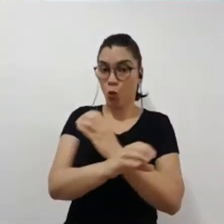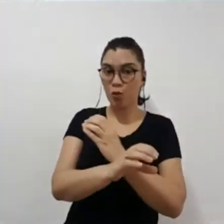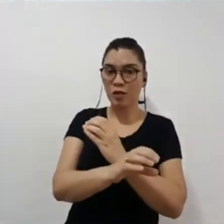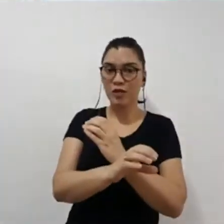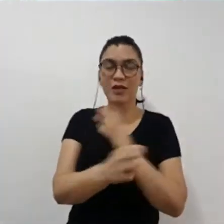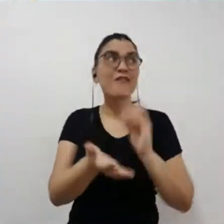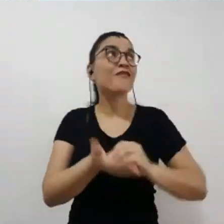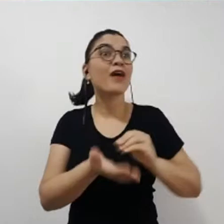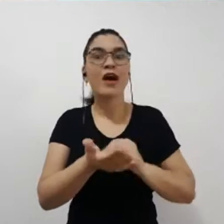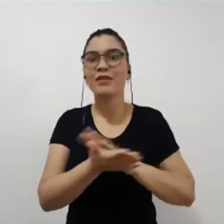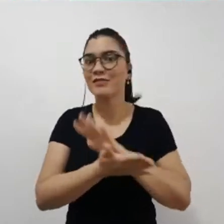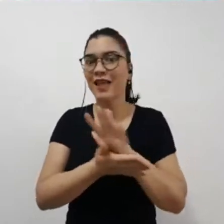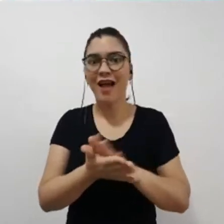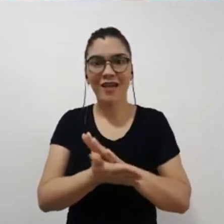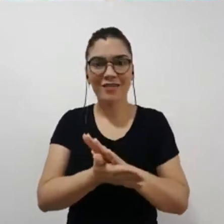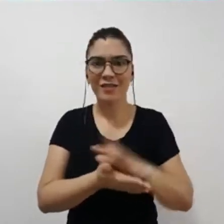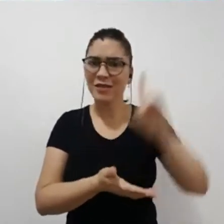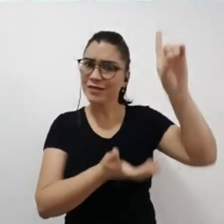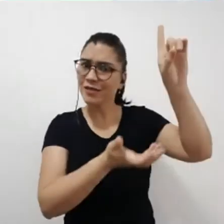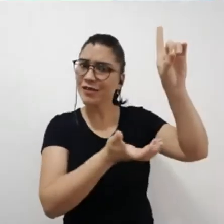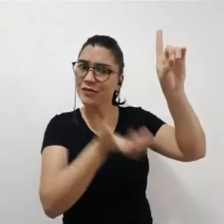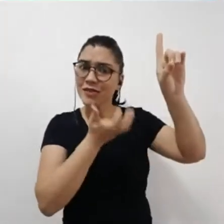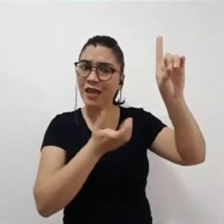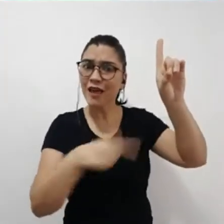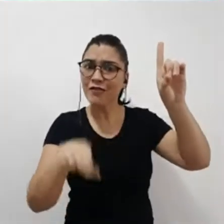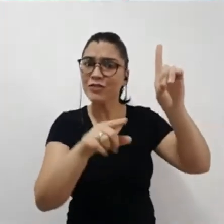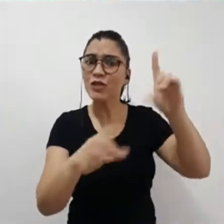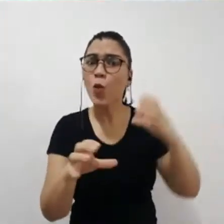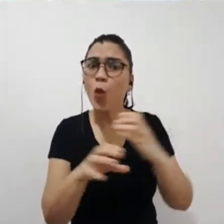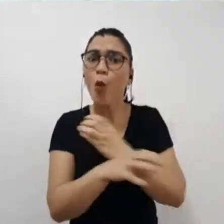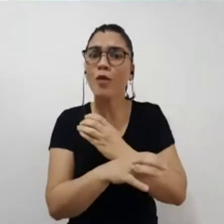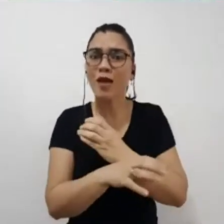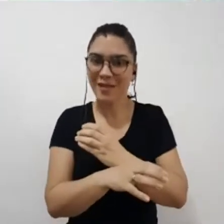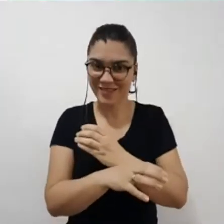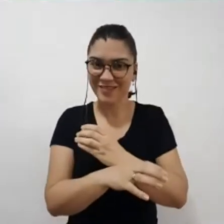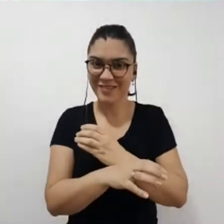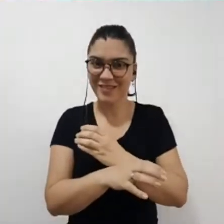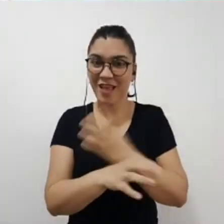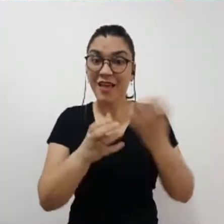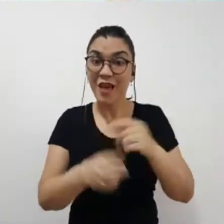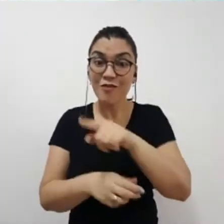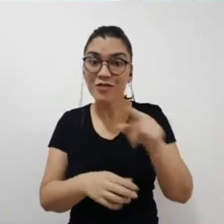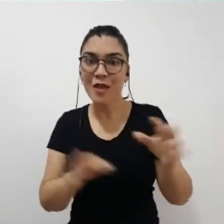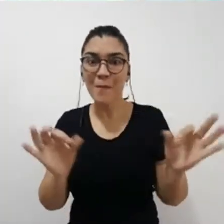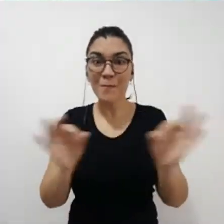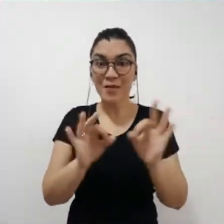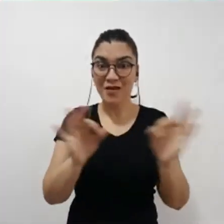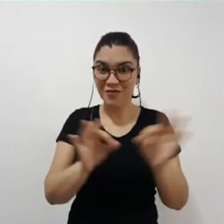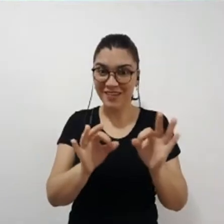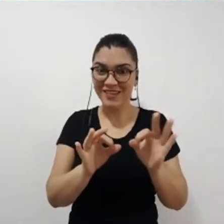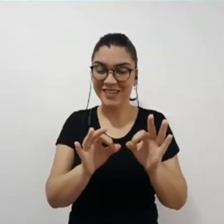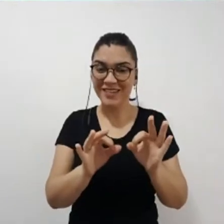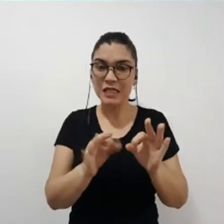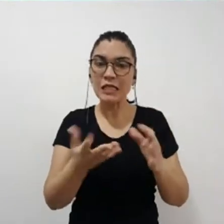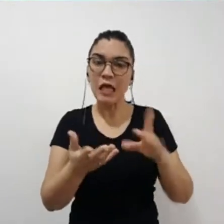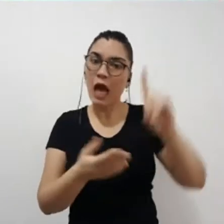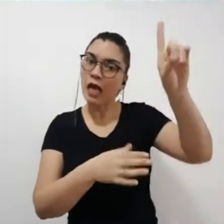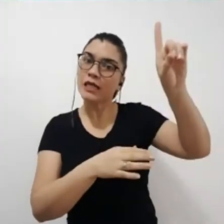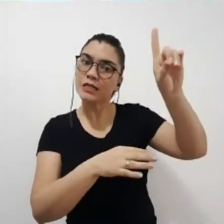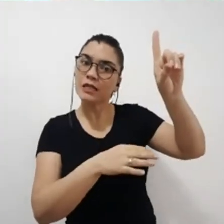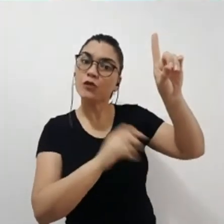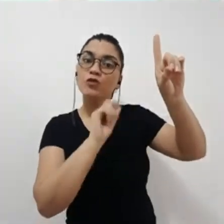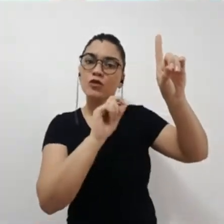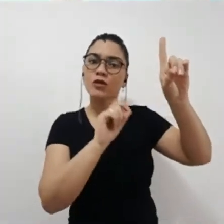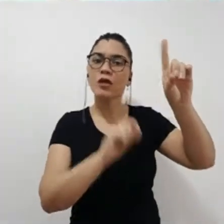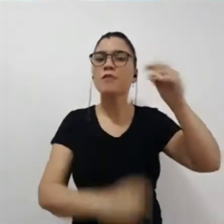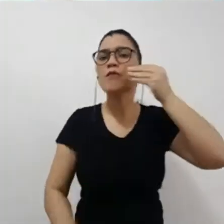te completar, meu irmão. Deus quer te aperfeiçoar. E para isso ele usa o mecanismo da provação para isso.